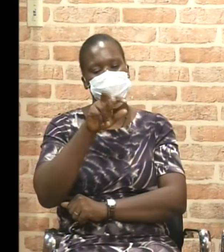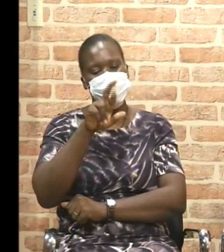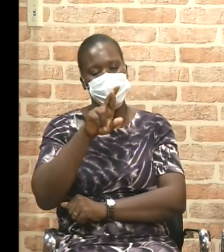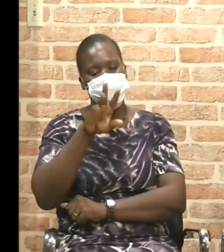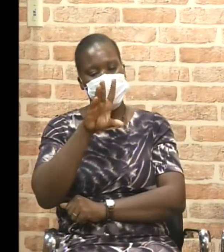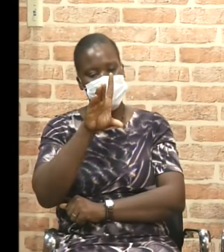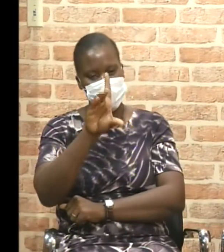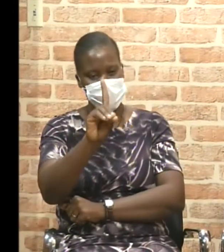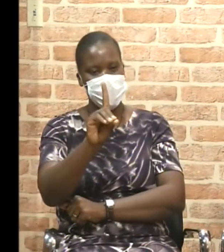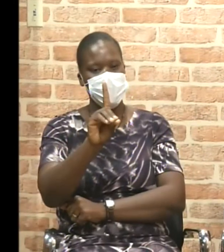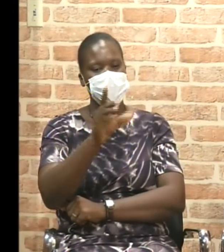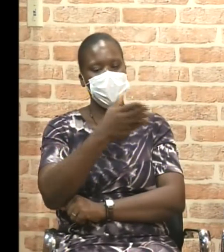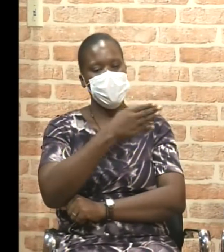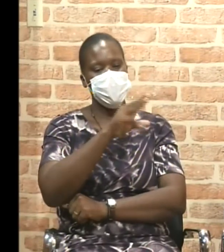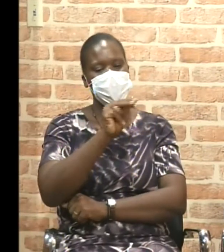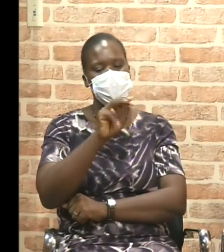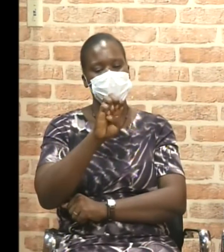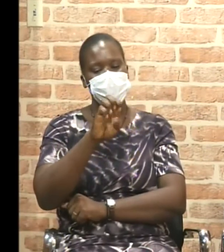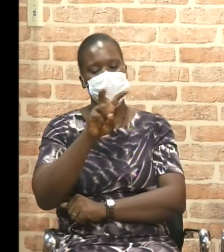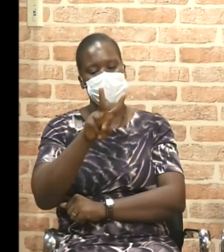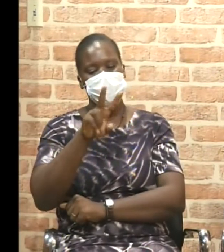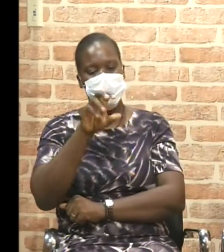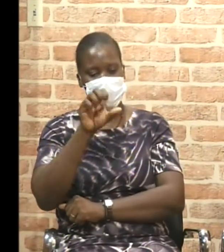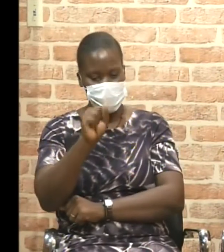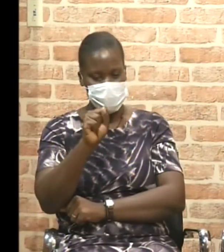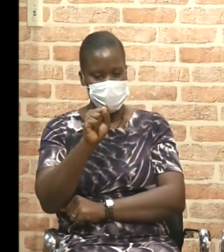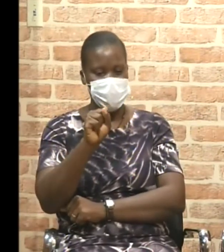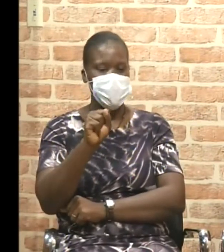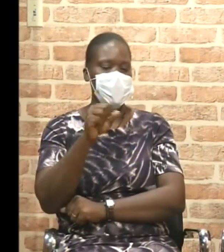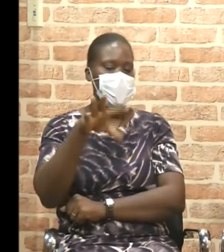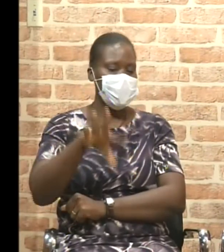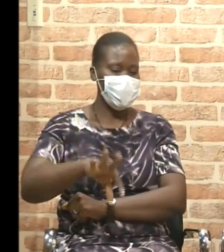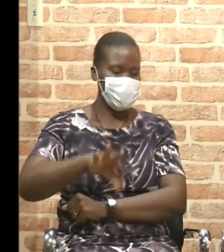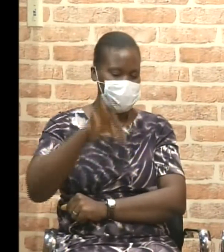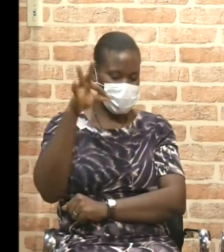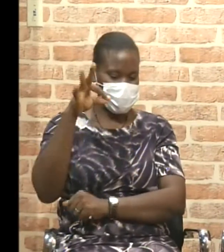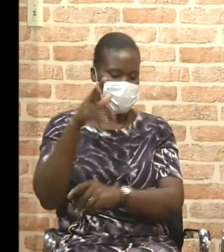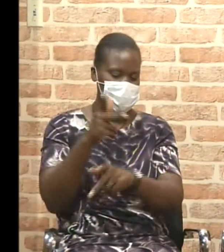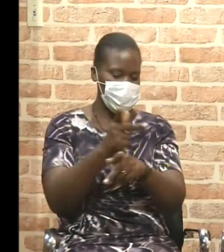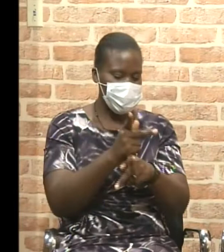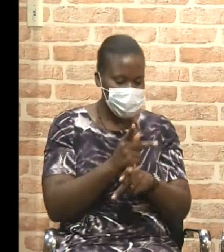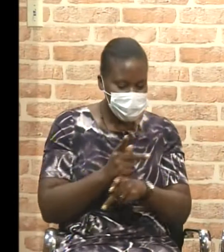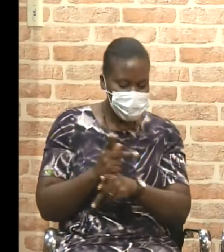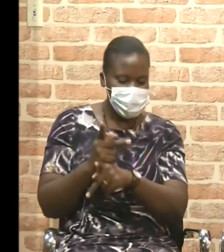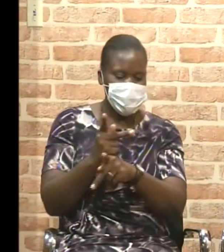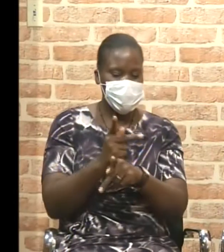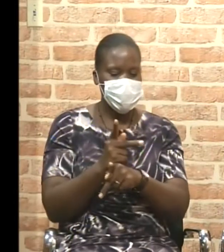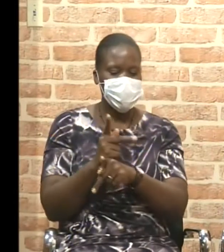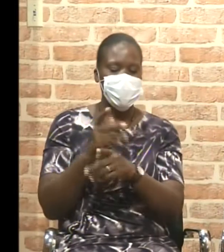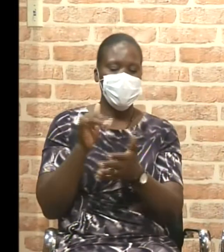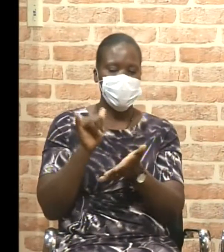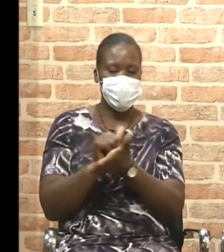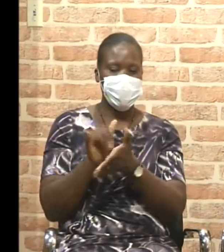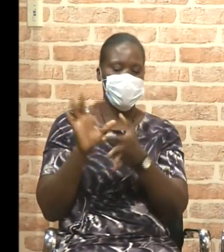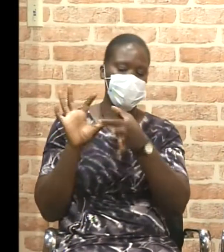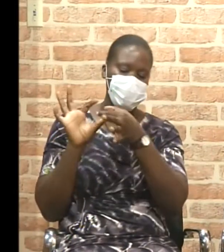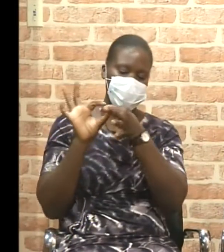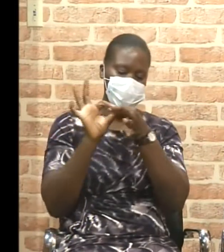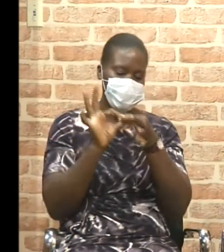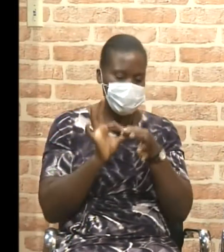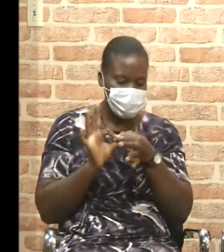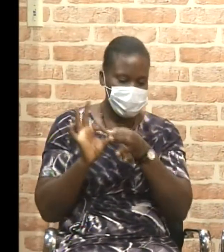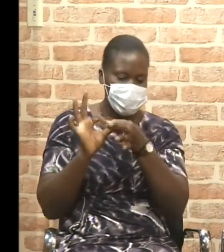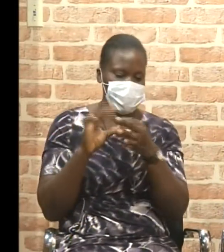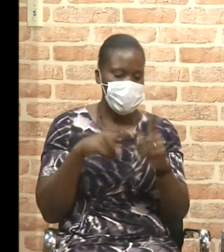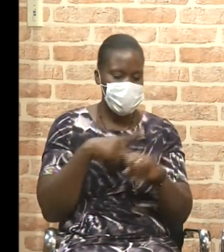soins et ensuite mon en a exerté mais maintenant son base de partenariat de travail donc gens que au fait là et puis qu'on y a le